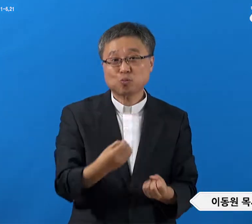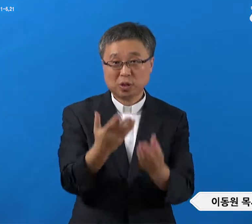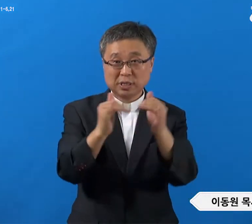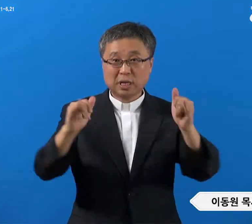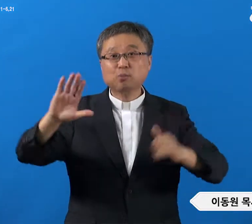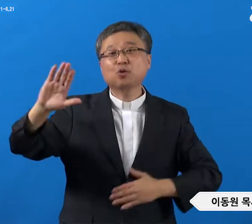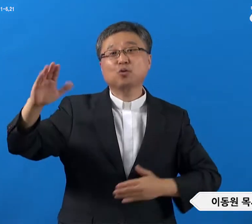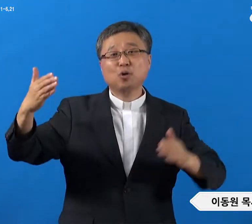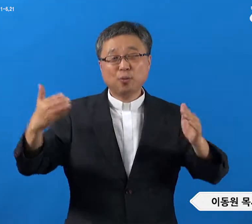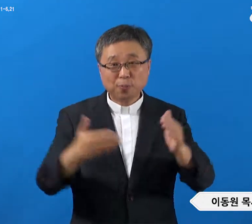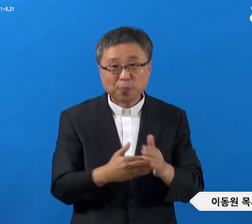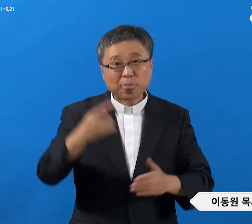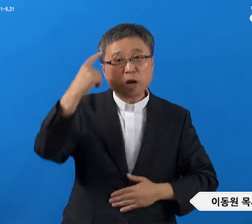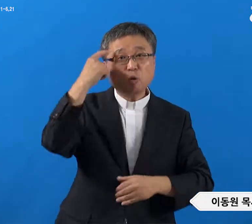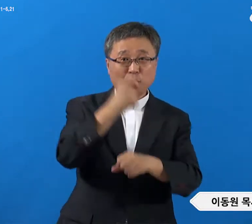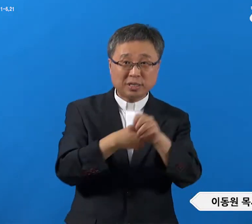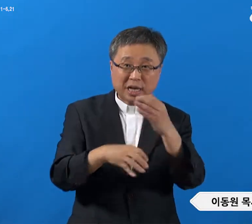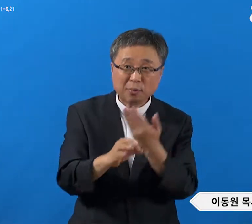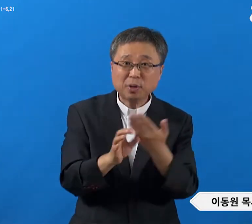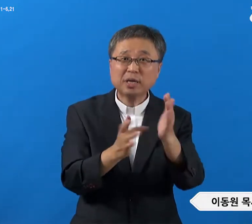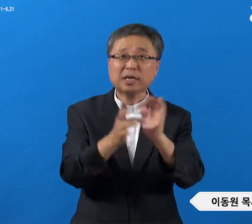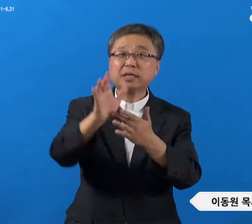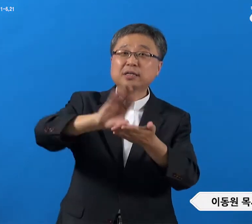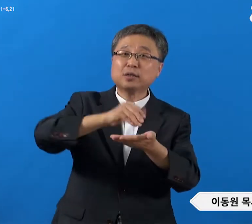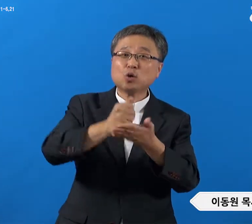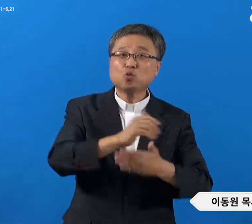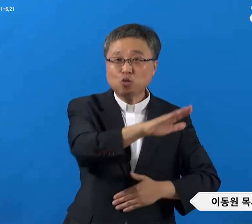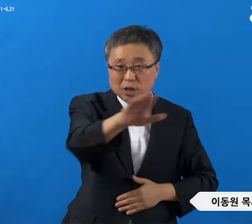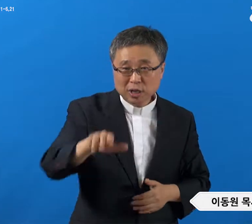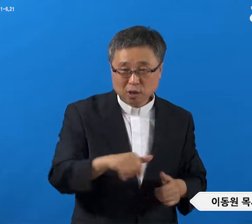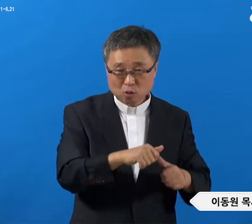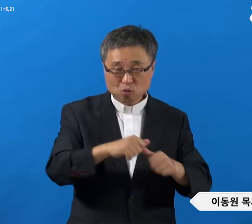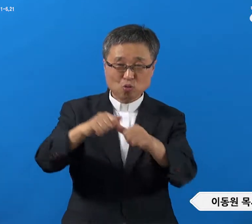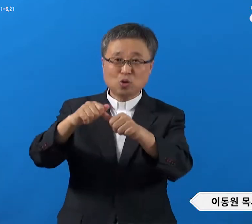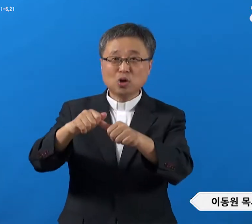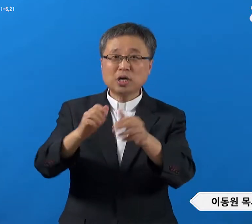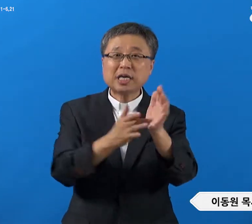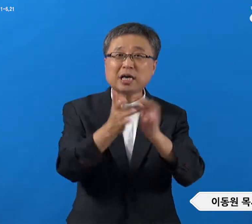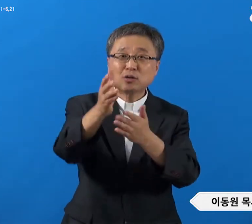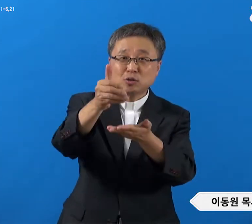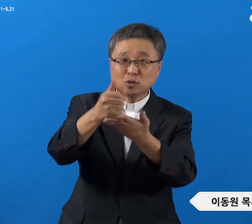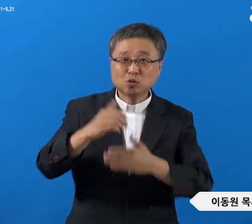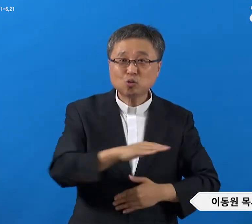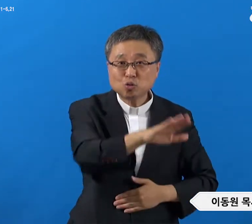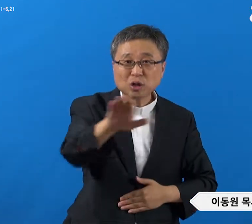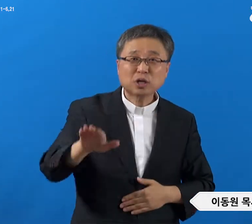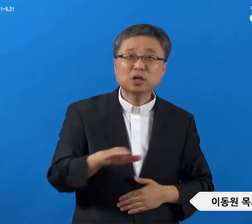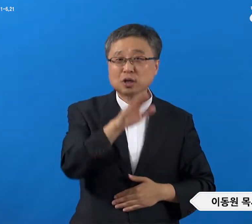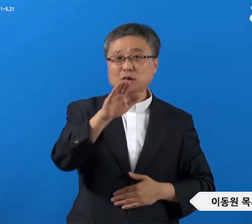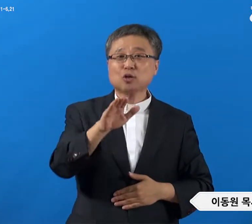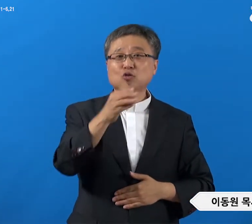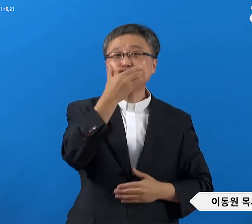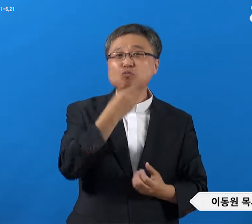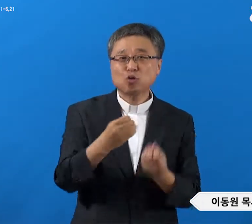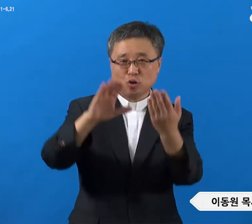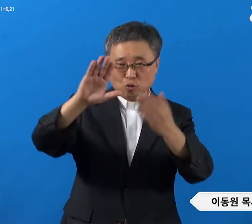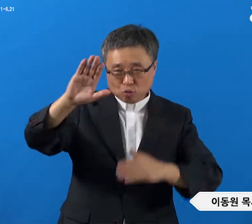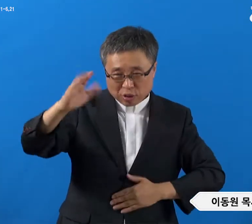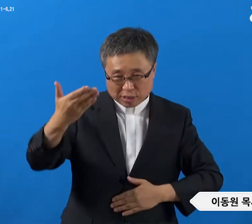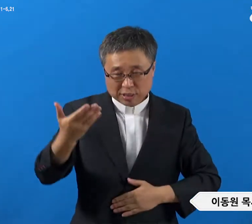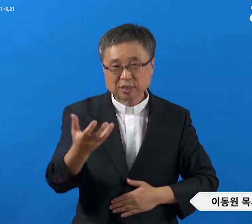이미 축복의 사람이 됐어요. 왜냐하면 예수님이 우리의 구원, 그리고 예수님이 우리의 축복이 되신